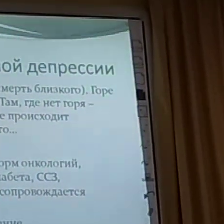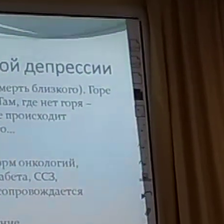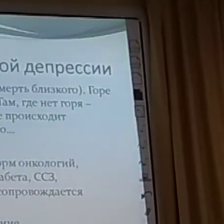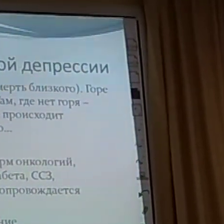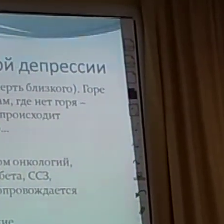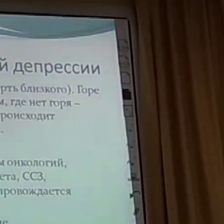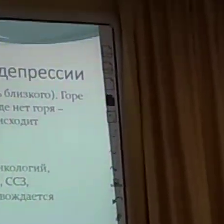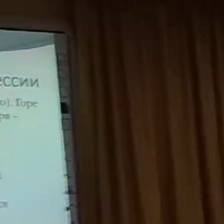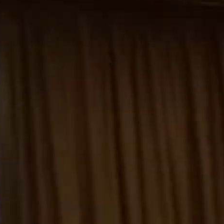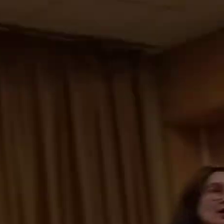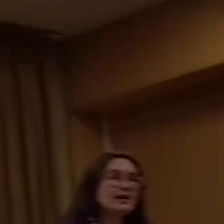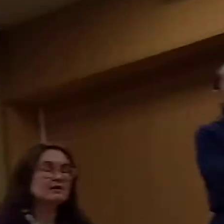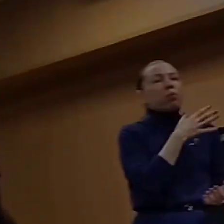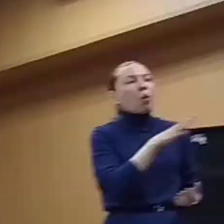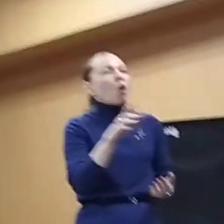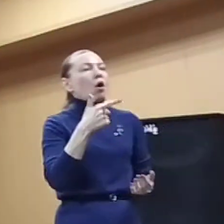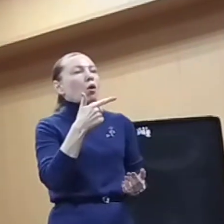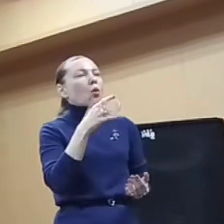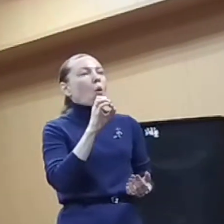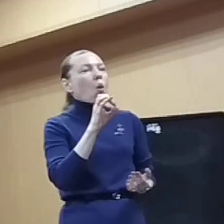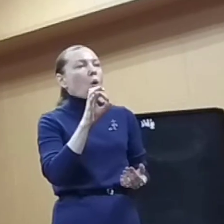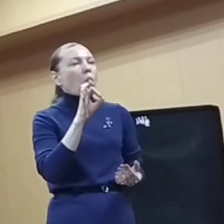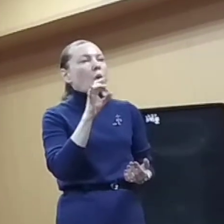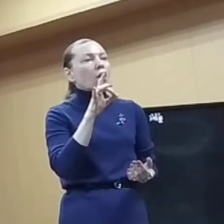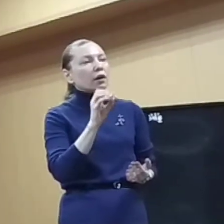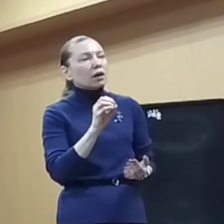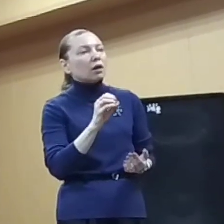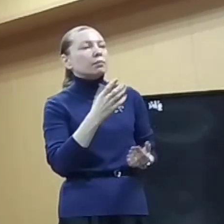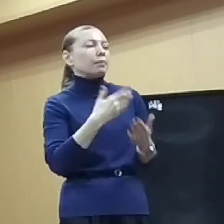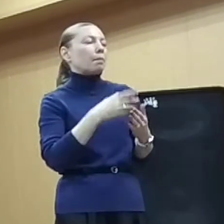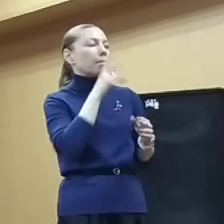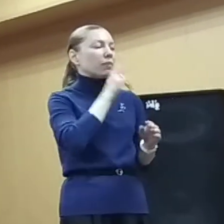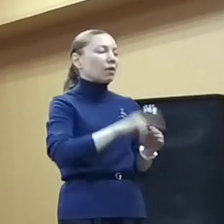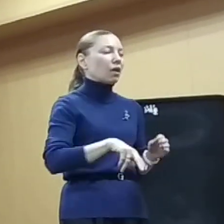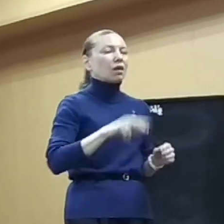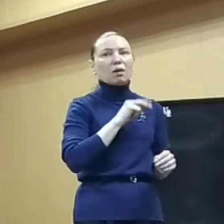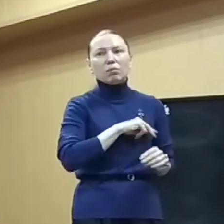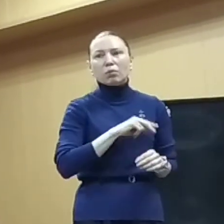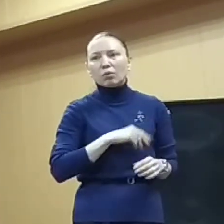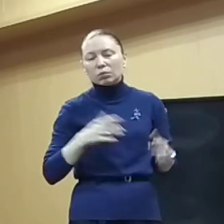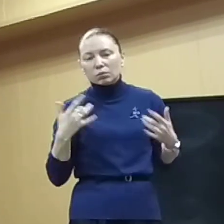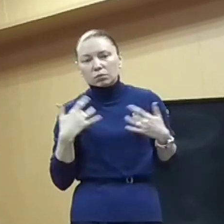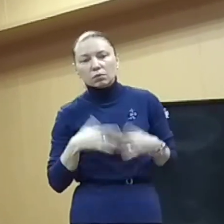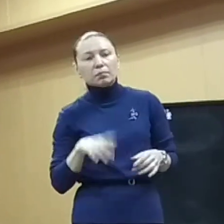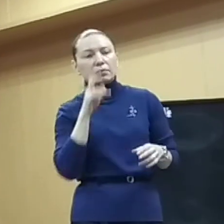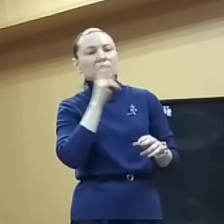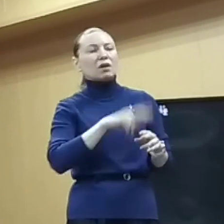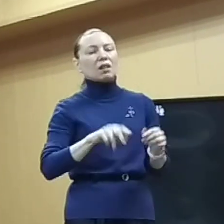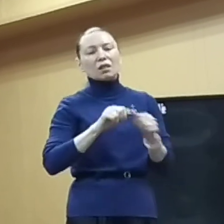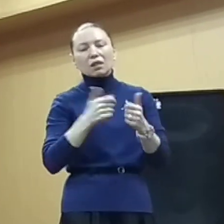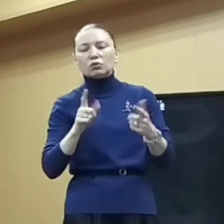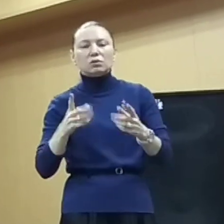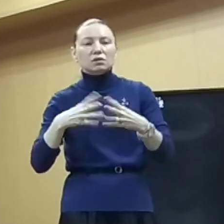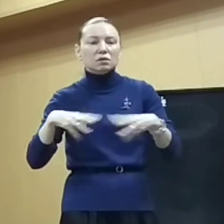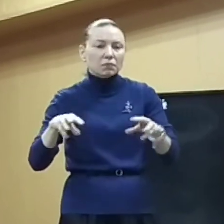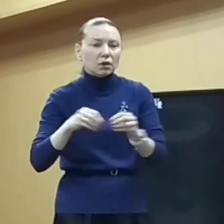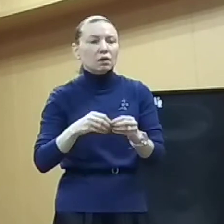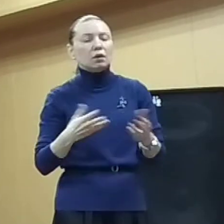горевать. Вот любое горе, потеря работы, потеря семьи,